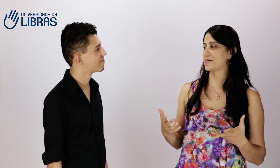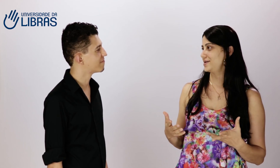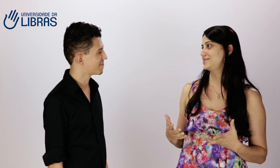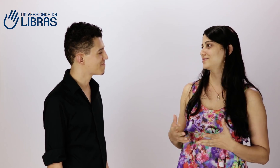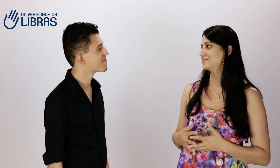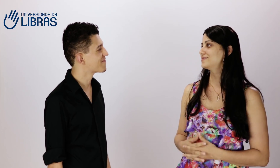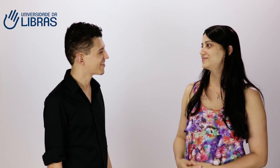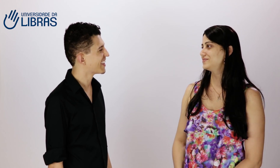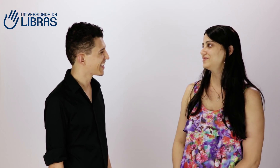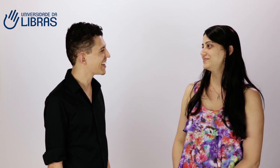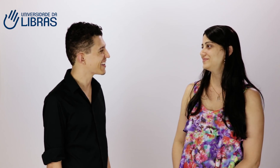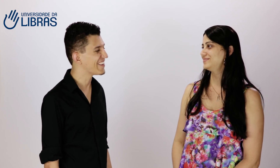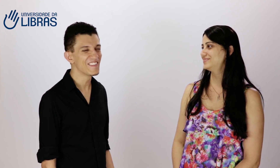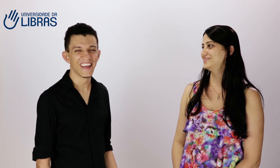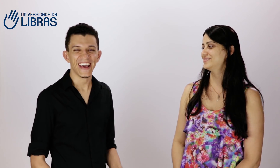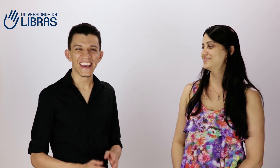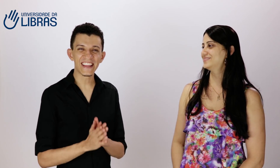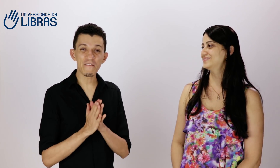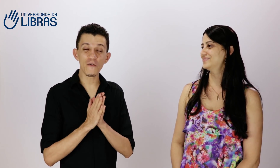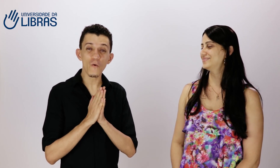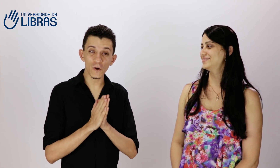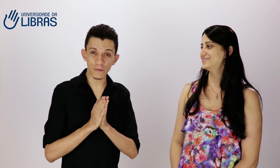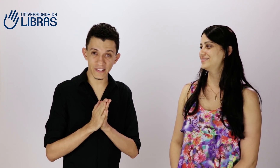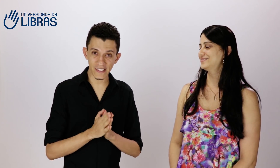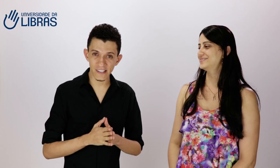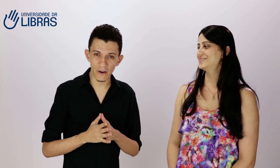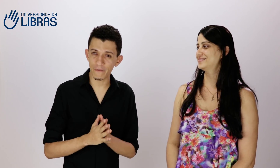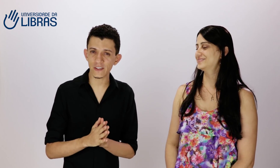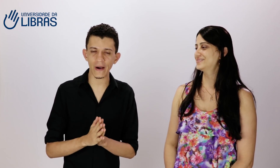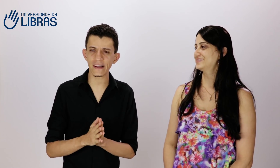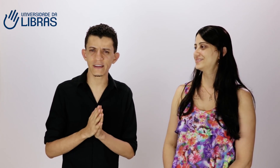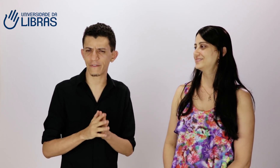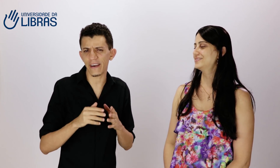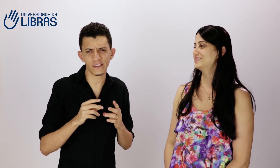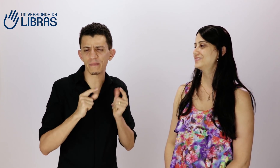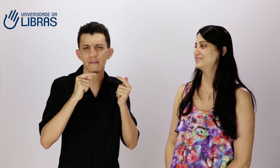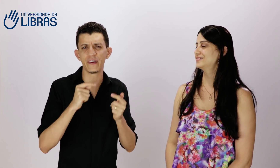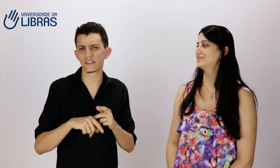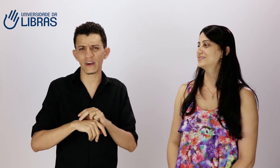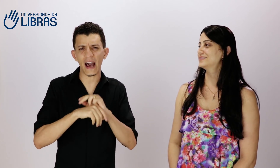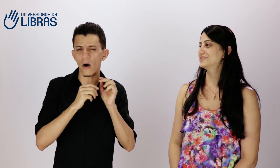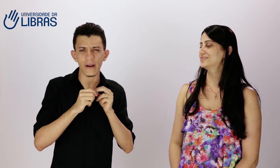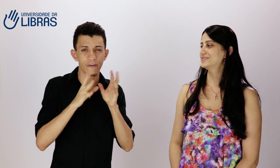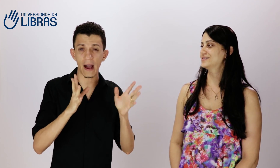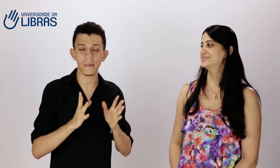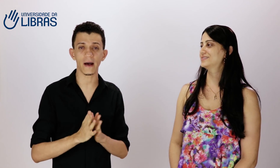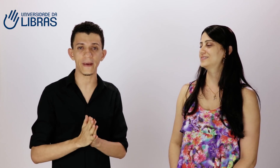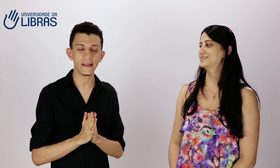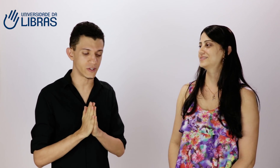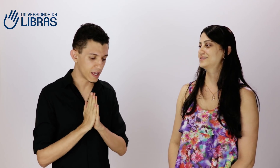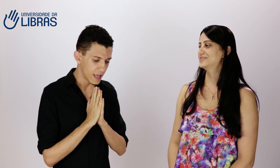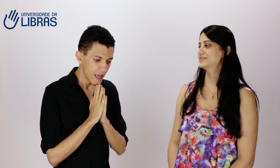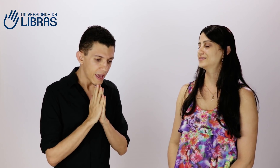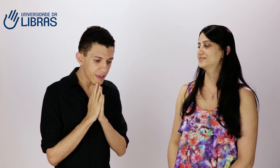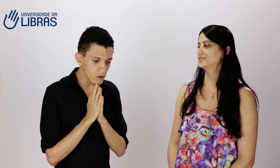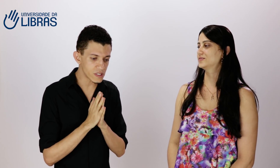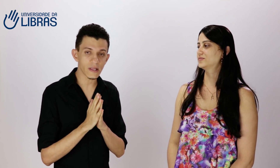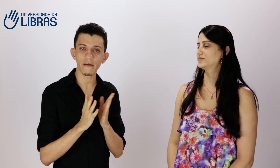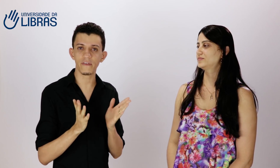mais. Legal. E teve um último exercício que eu fiz com ela assim, foi de improviso, foi na hora, foi rapidamente, em que eu